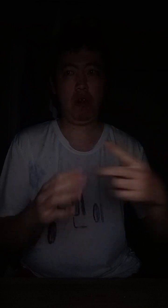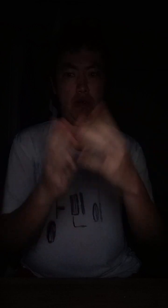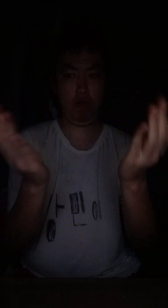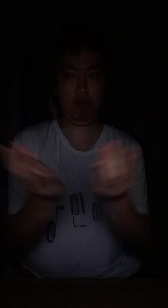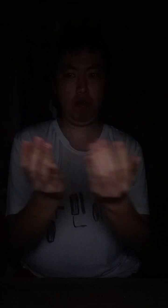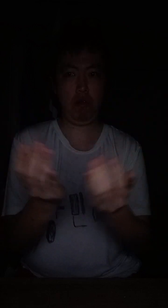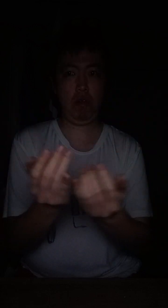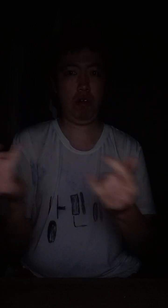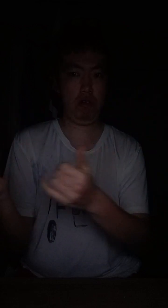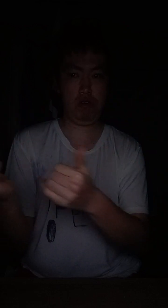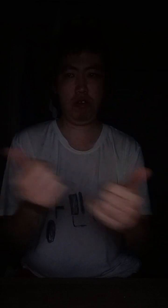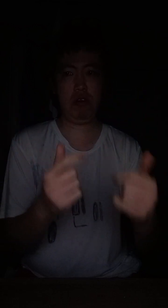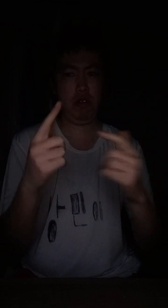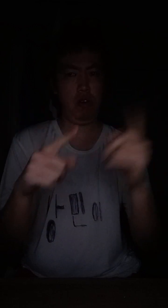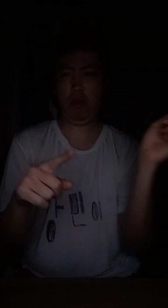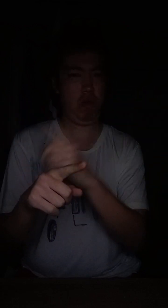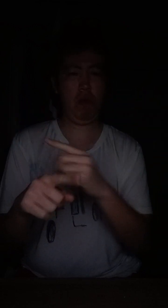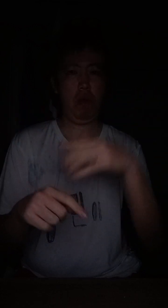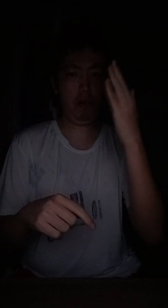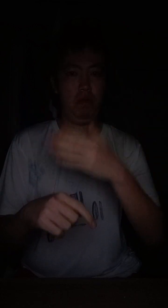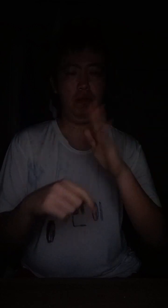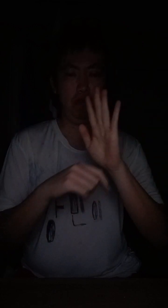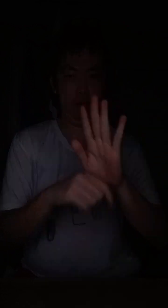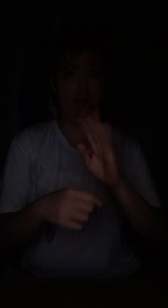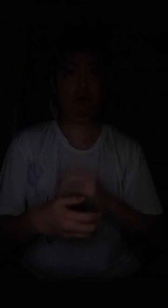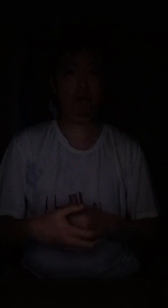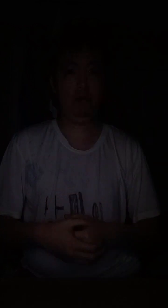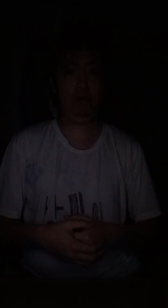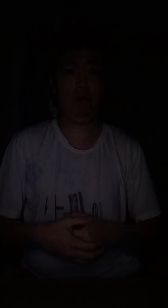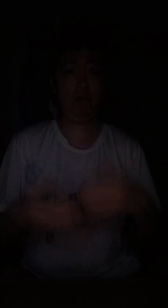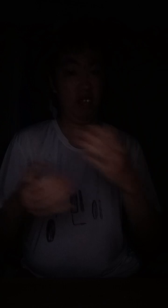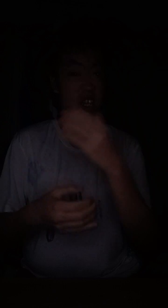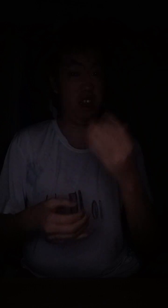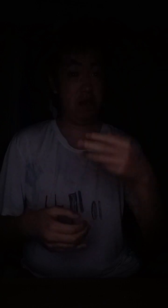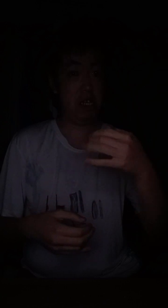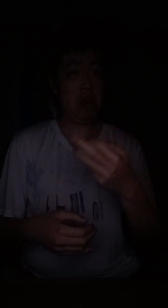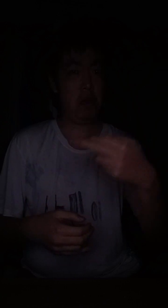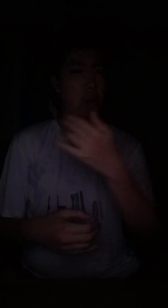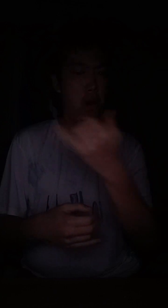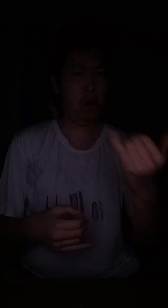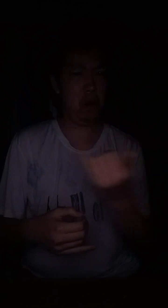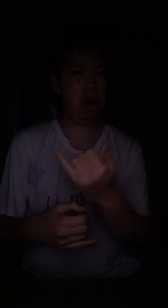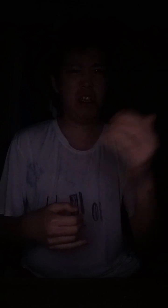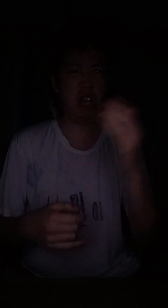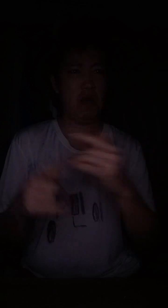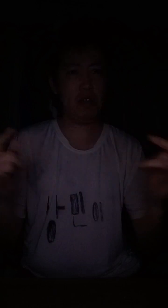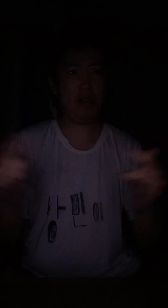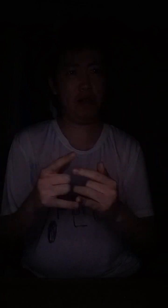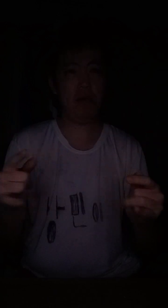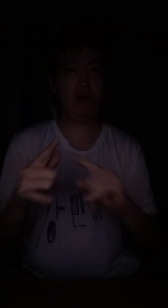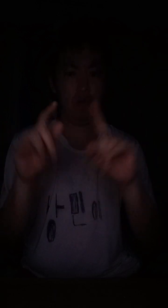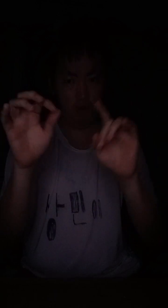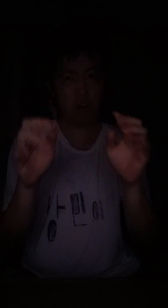정보 일체를 말해줄 수 없다고 입장을 밝혔습니다. 하지만 피해자를 보호하면서 예방 차원에서 정황과 수법